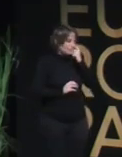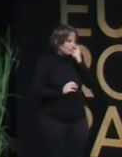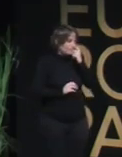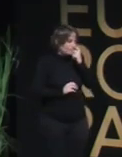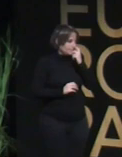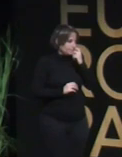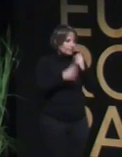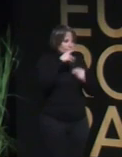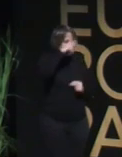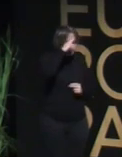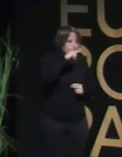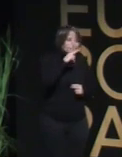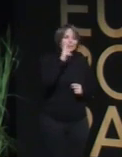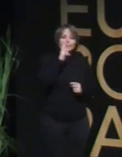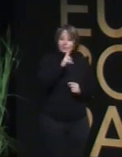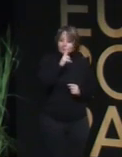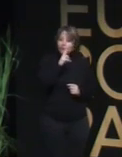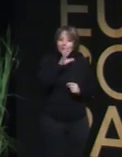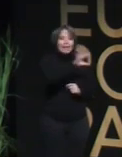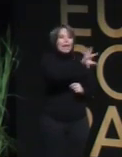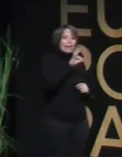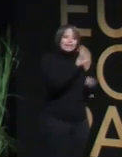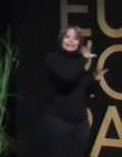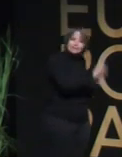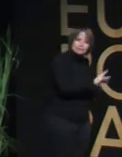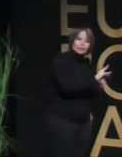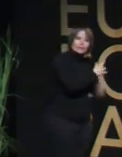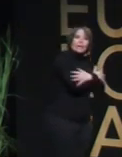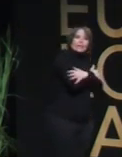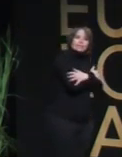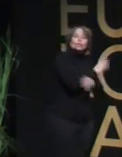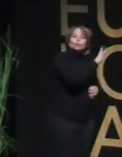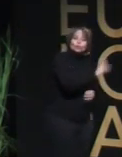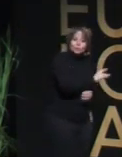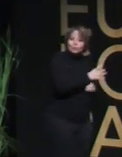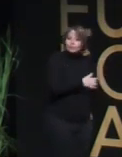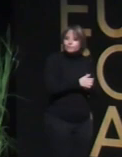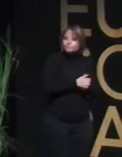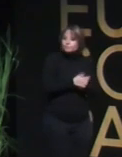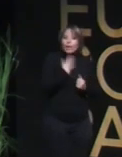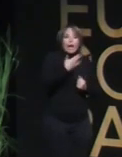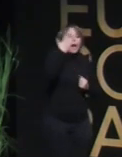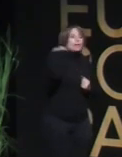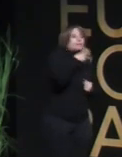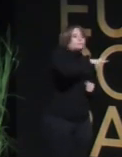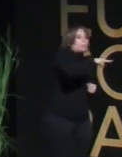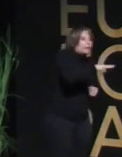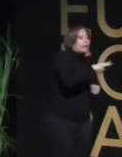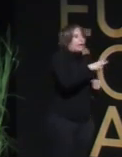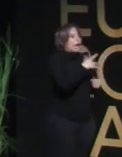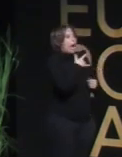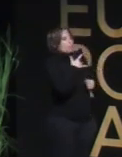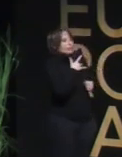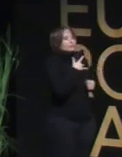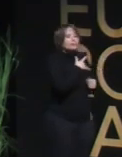Porque los padres y las madres sí que se eligieron y sí se quisieron. A mí a veces... fueron pareja, amantes, amigos, ellos